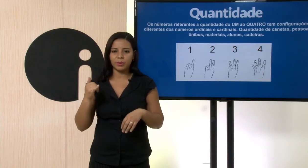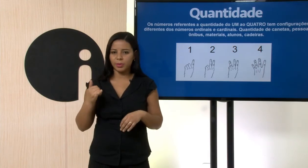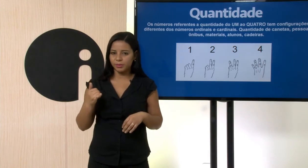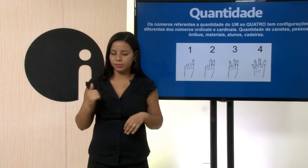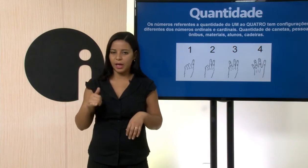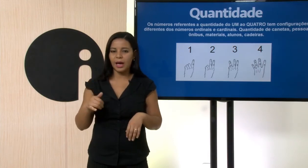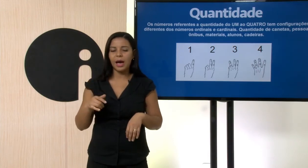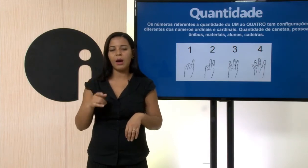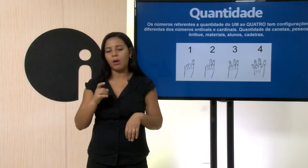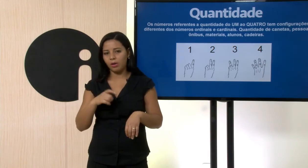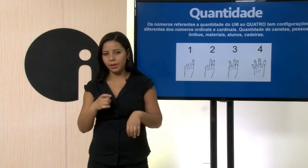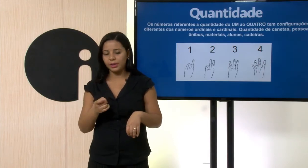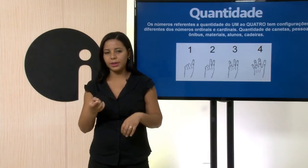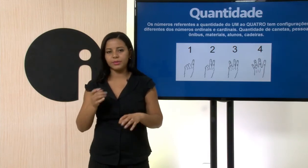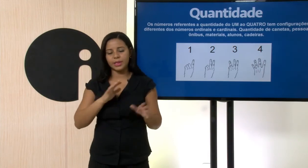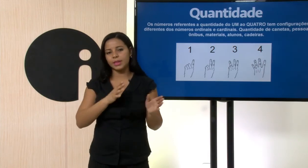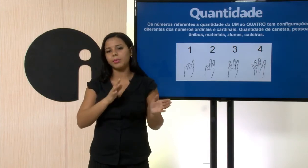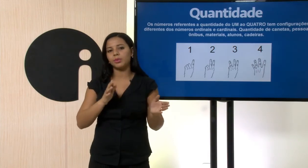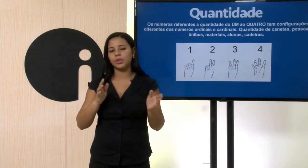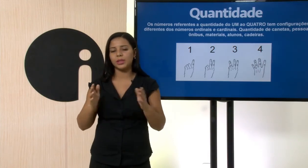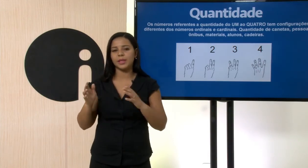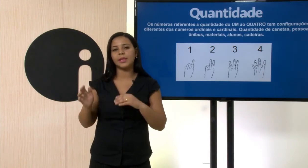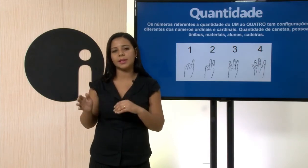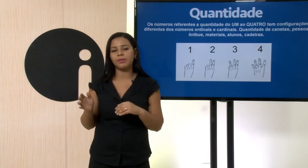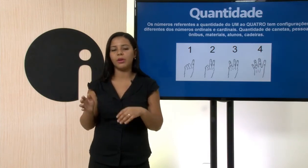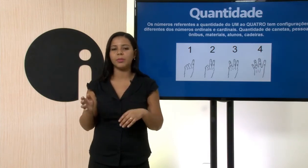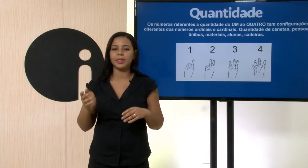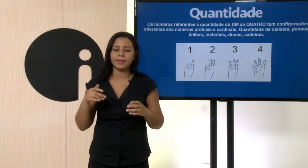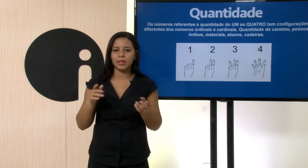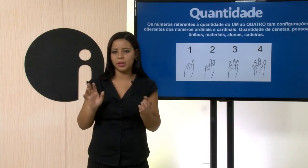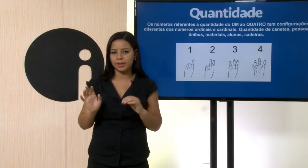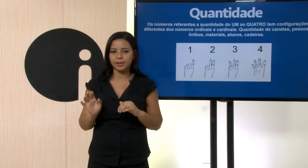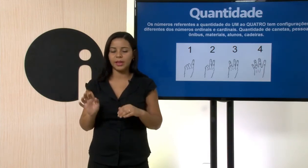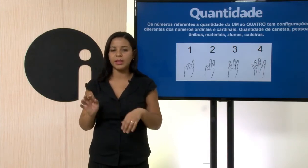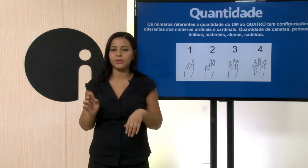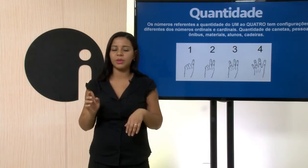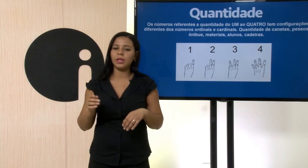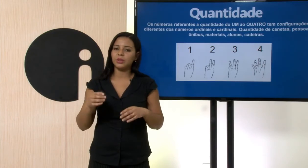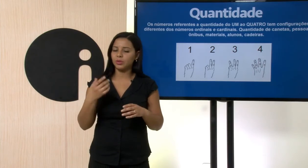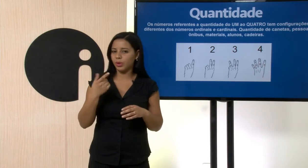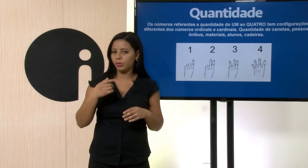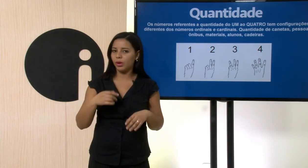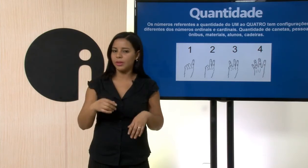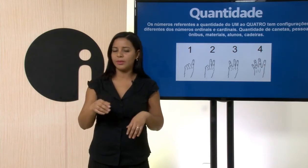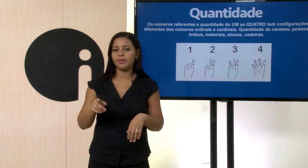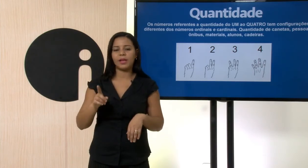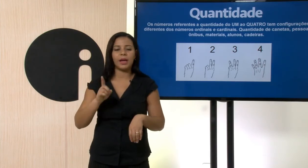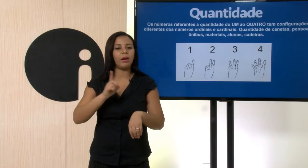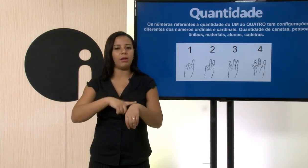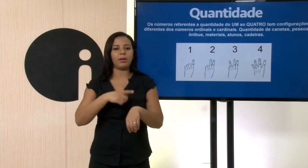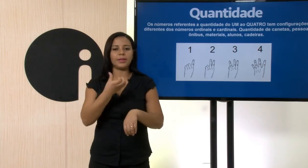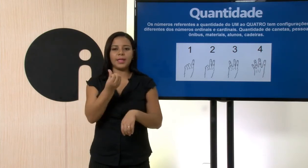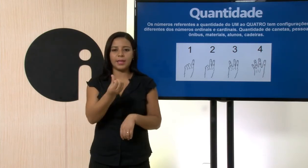for perguntar a hora, você sempre utiliza dessa forma. Às 6 horas da tarde, 18 horas, você vai falar hora